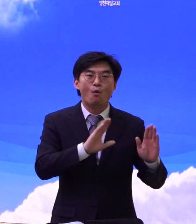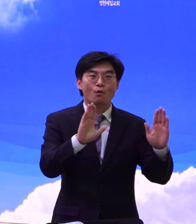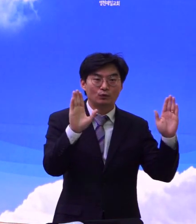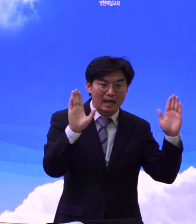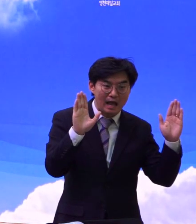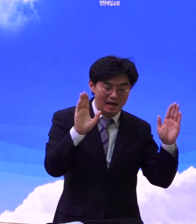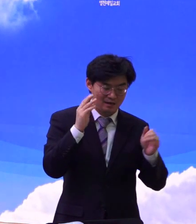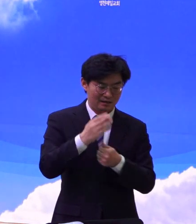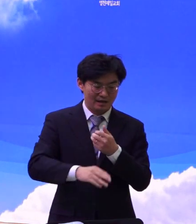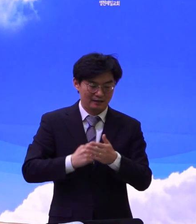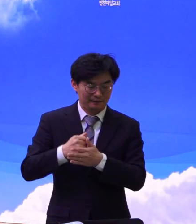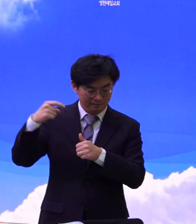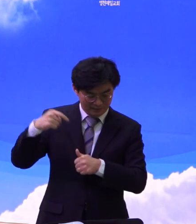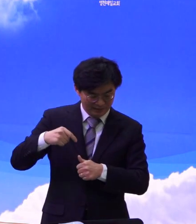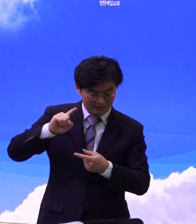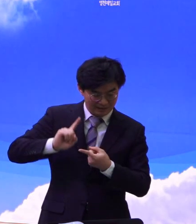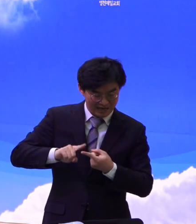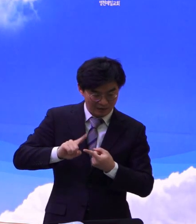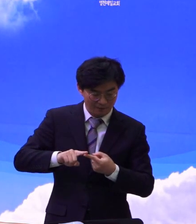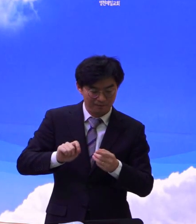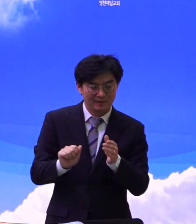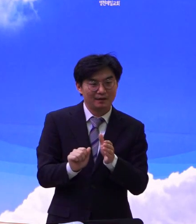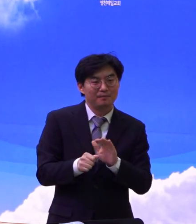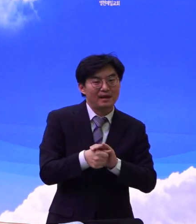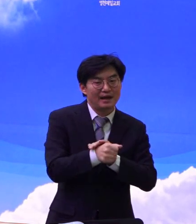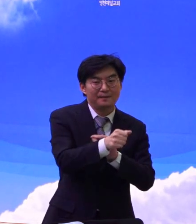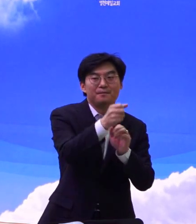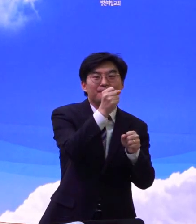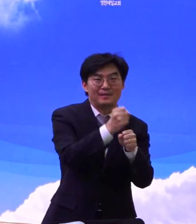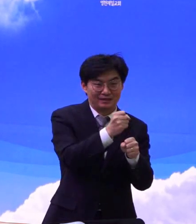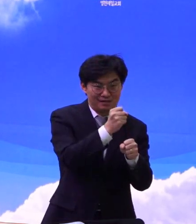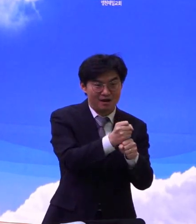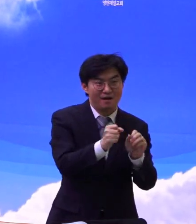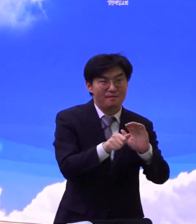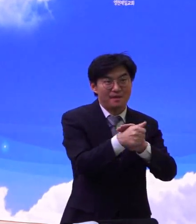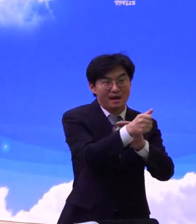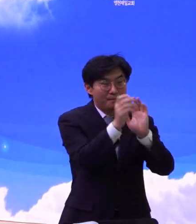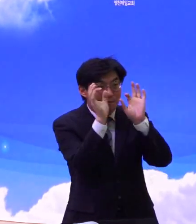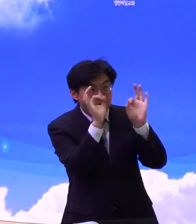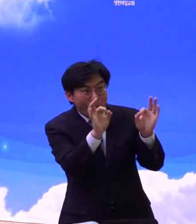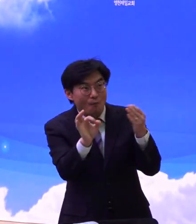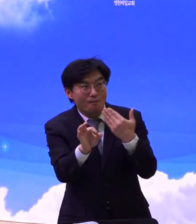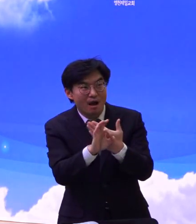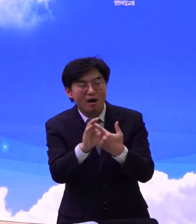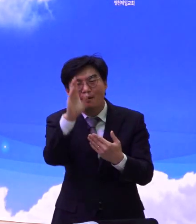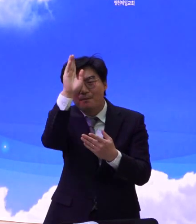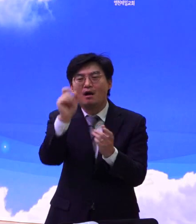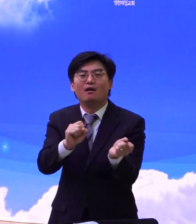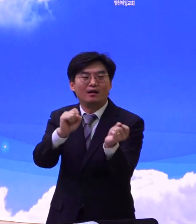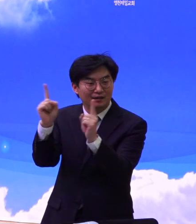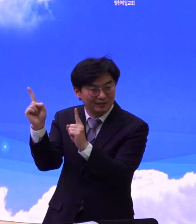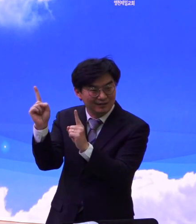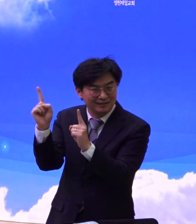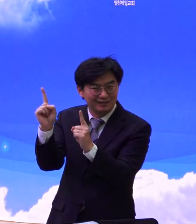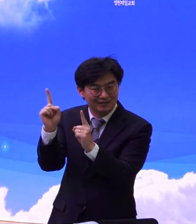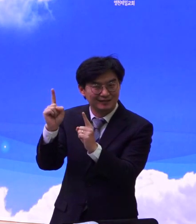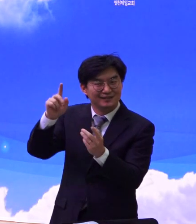놋뱀을 만들었고 그 놋뱀을 보는 사람마다 살아난 그 사건에 대해서 우리가 이야기를